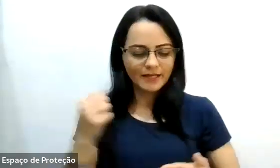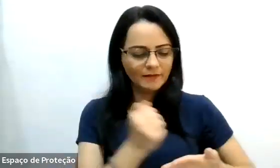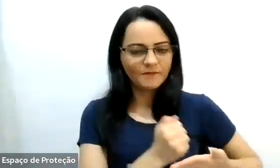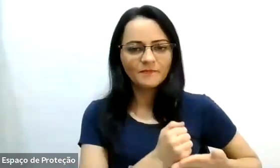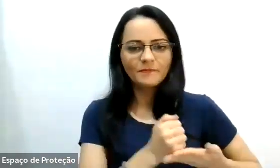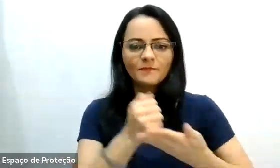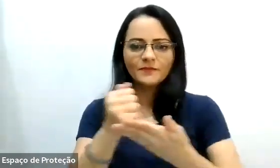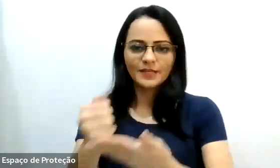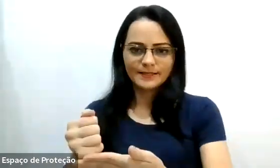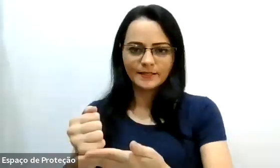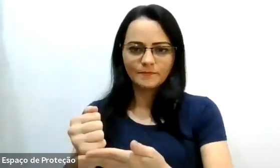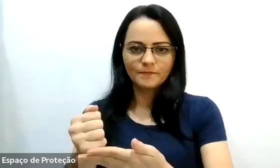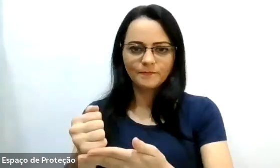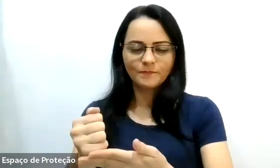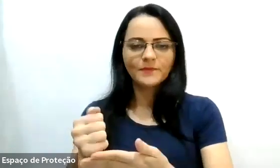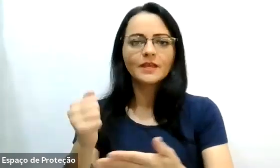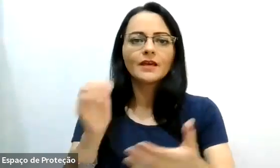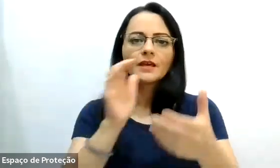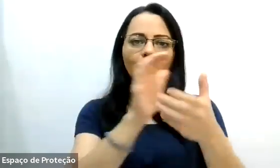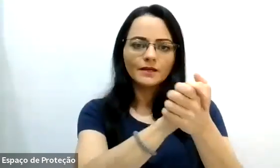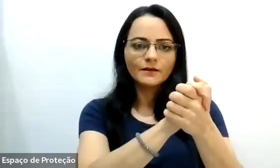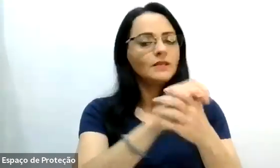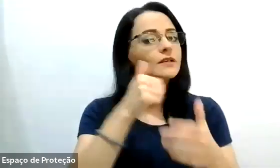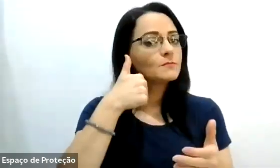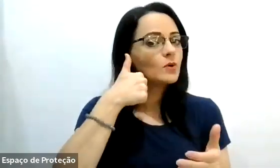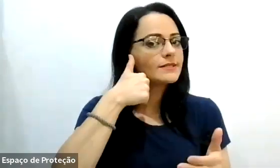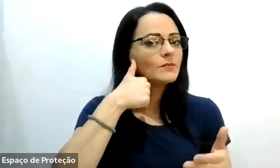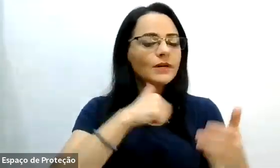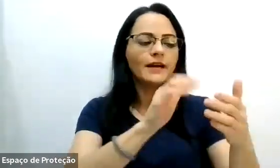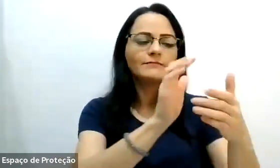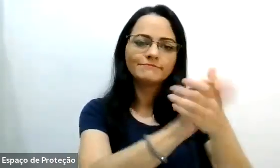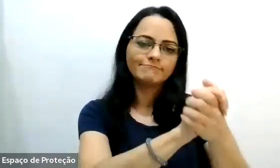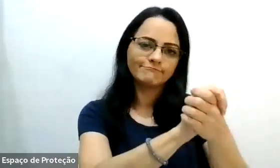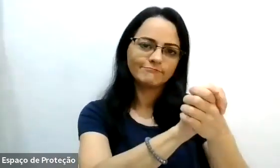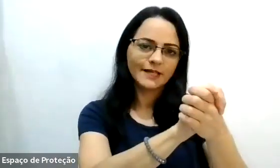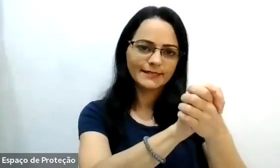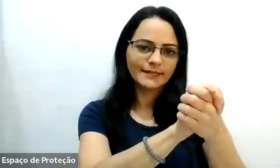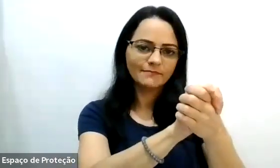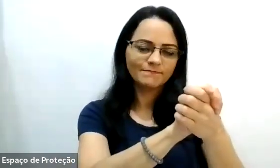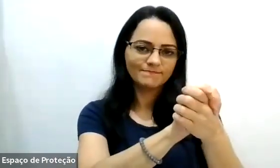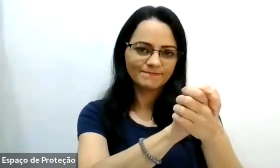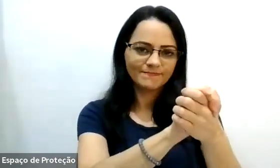Maria, trazer. E esposa, mulher casada, né?